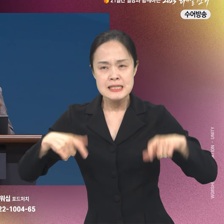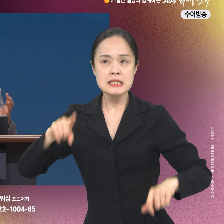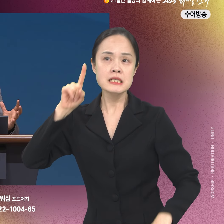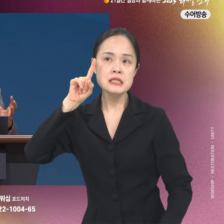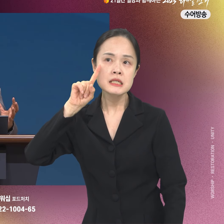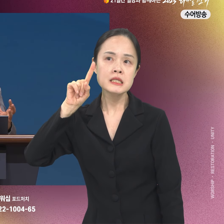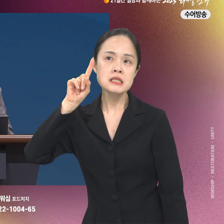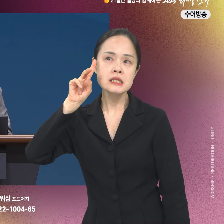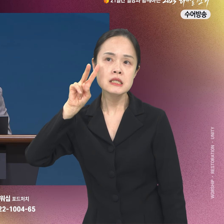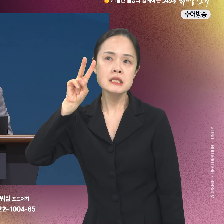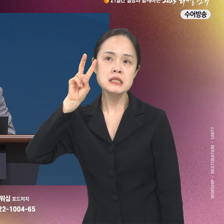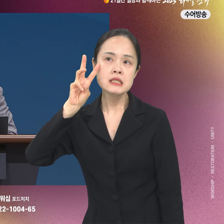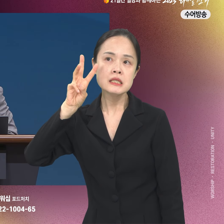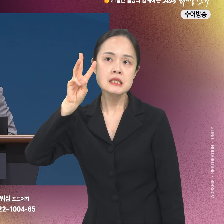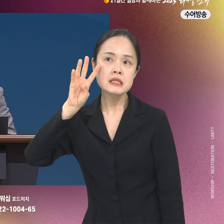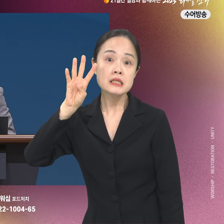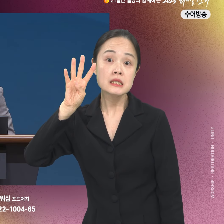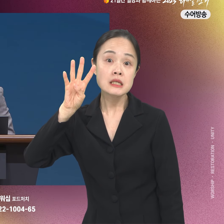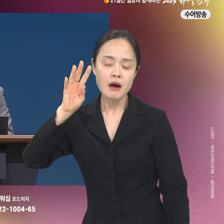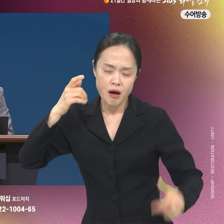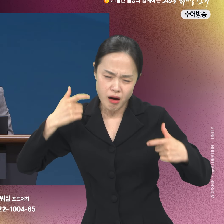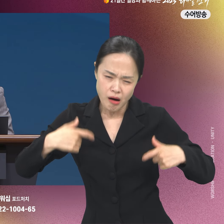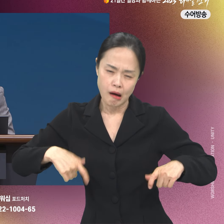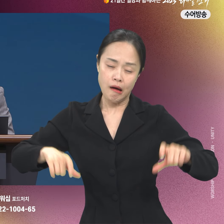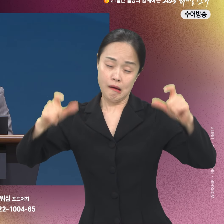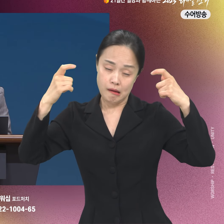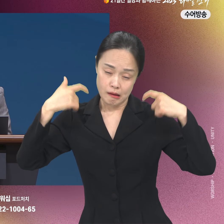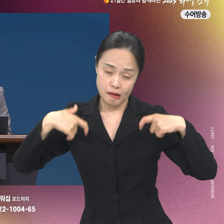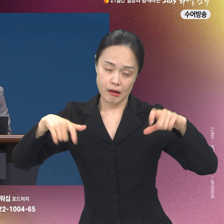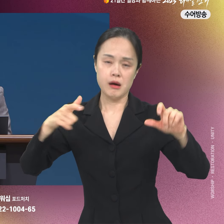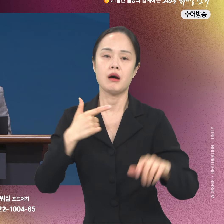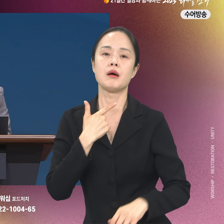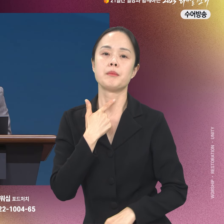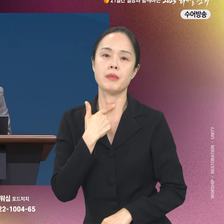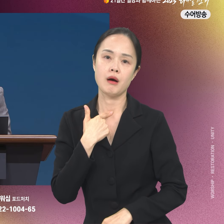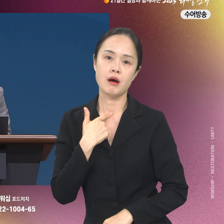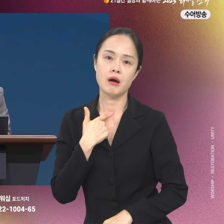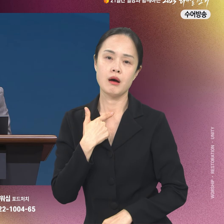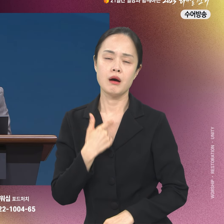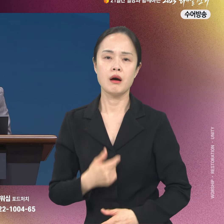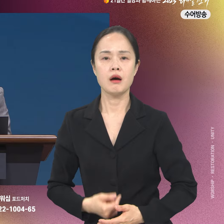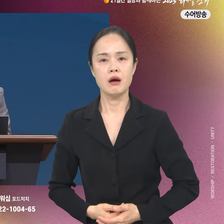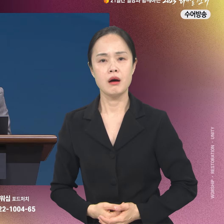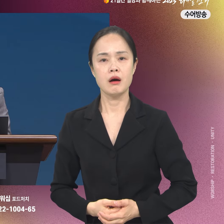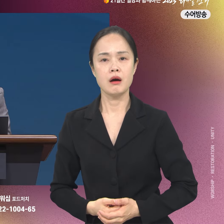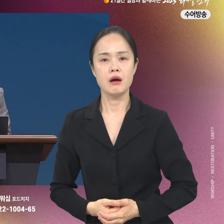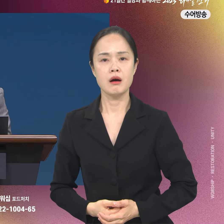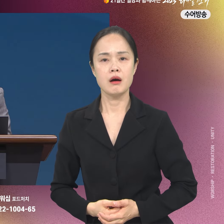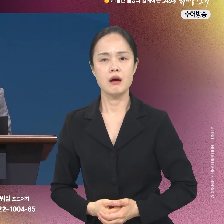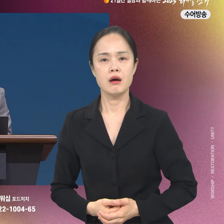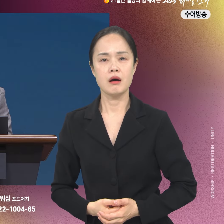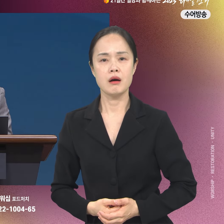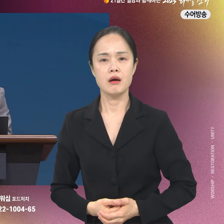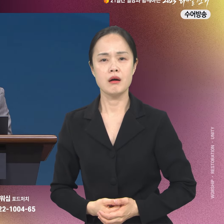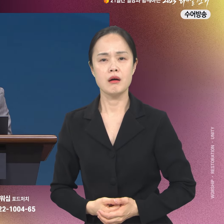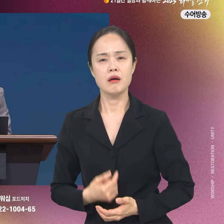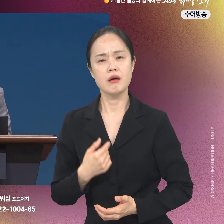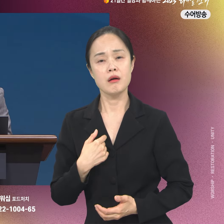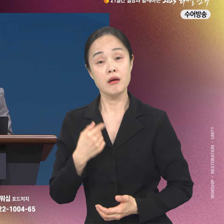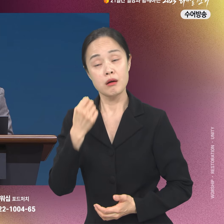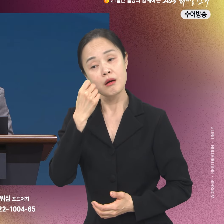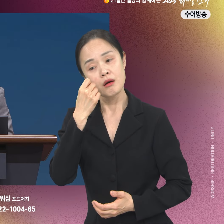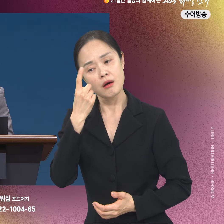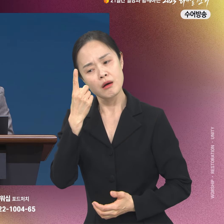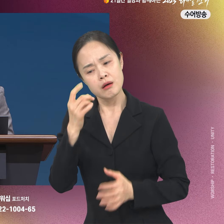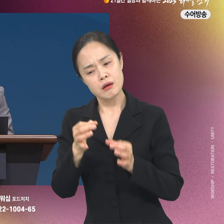제가 해운대 마지막 마무리 작업할 때 한 달 동안에 등을 바닥에 누인 게 한 4번